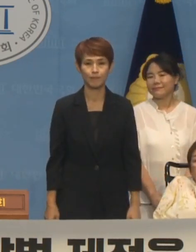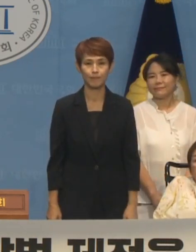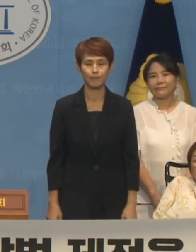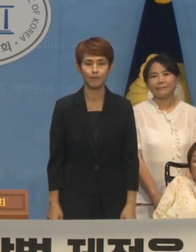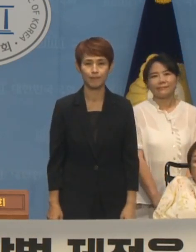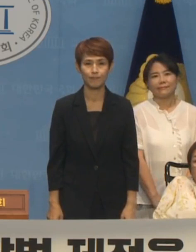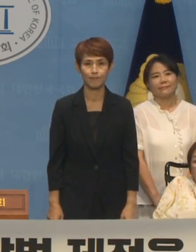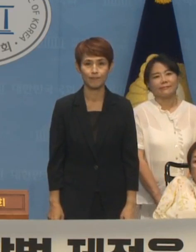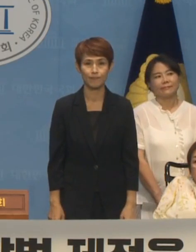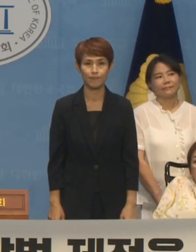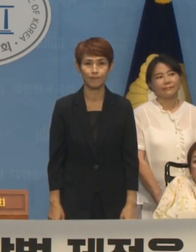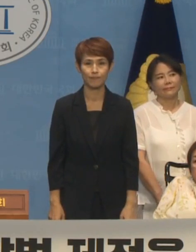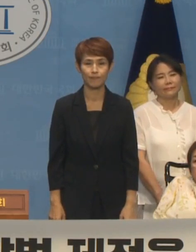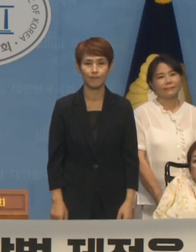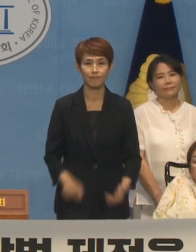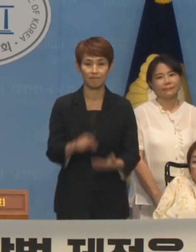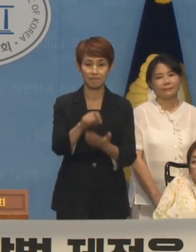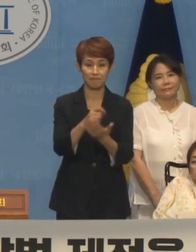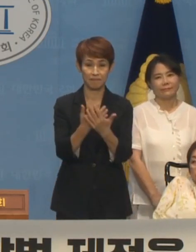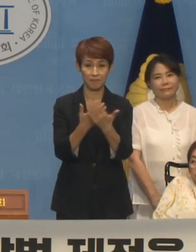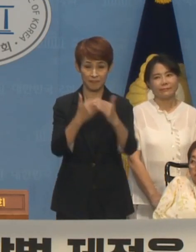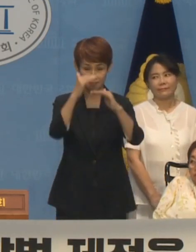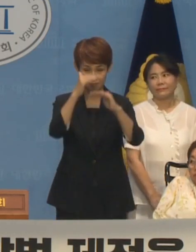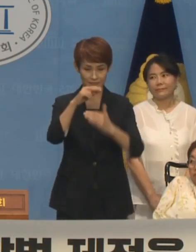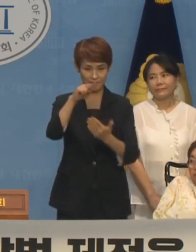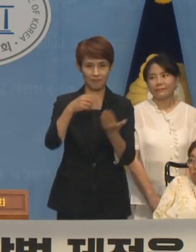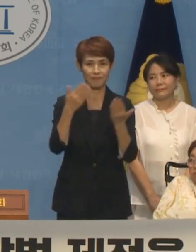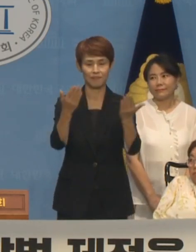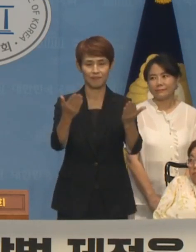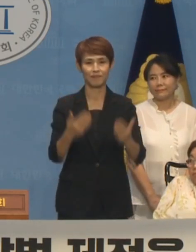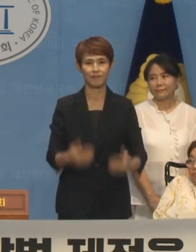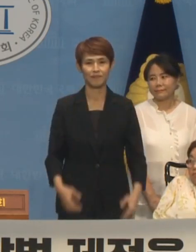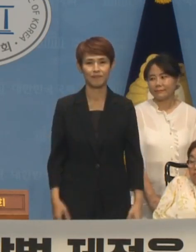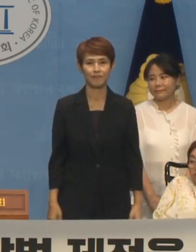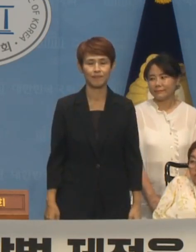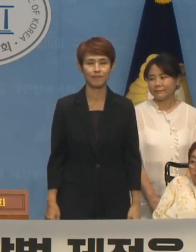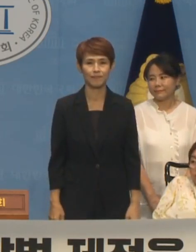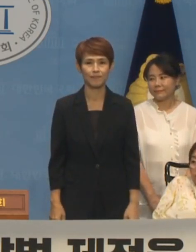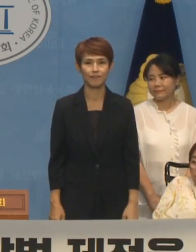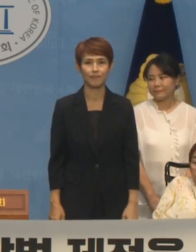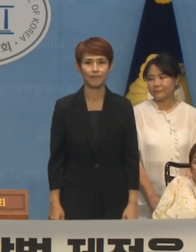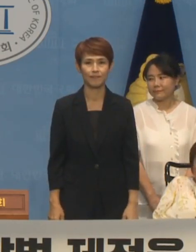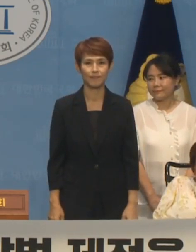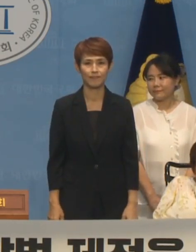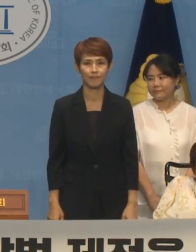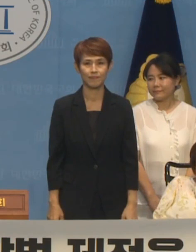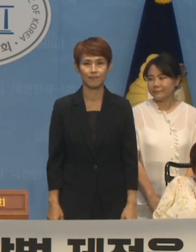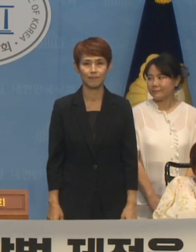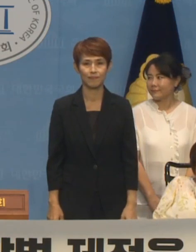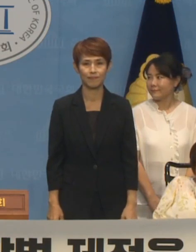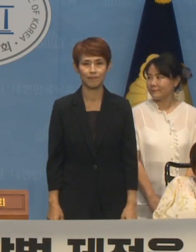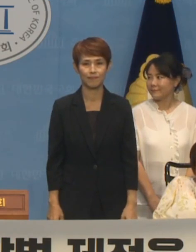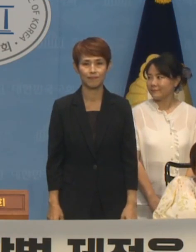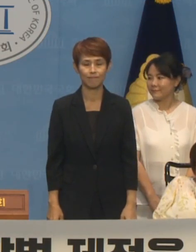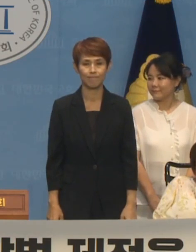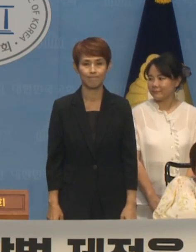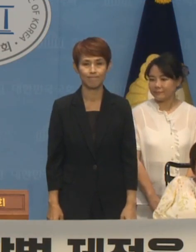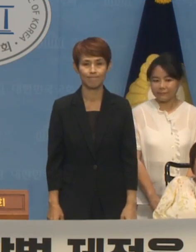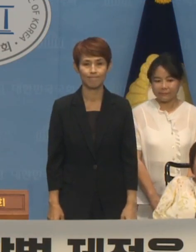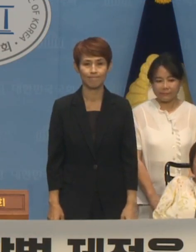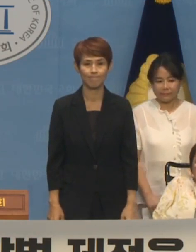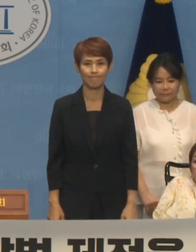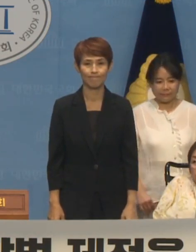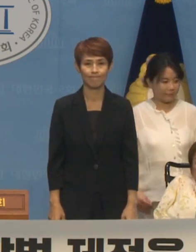본 기자회견의 회견문 낭독이 예정되어 있습니다. 기자회견문의 낭독하신 분께서는 단상으로